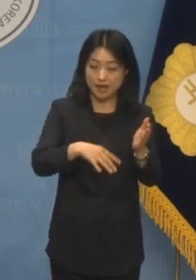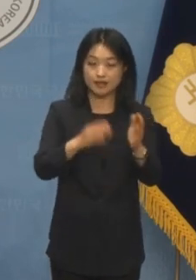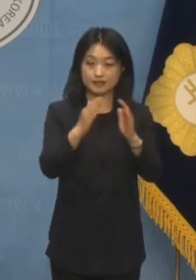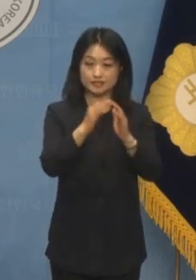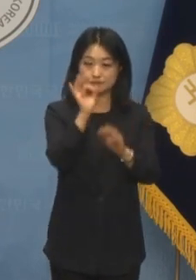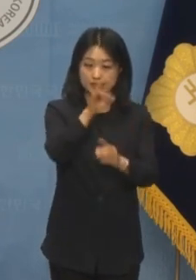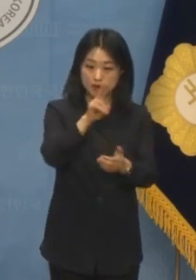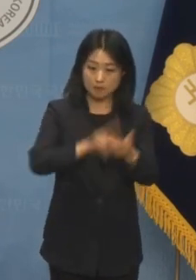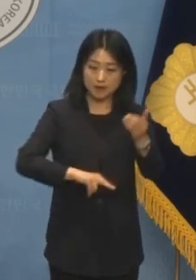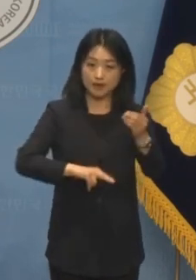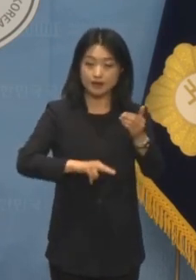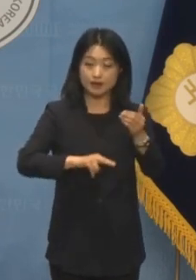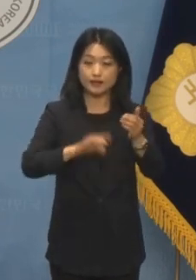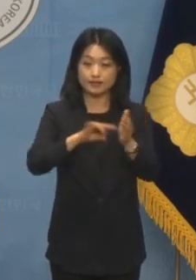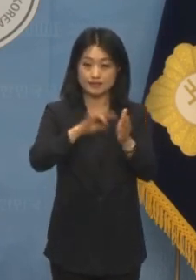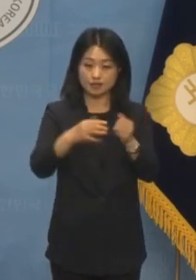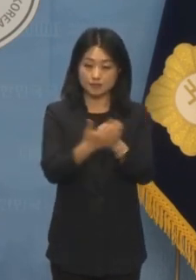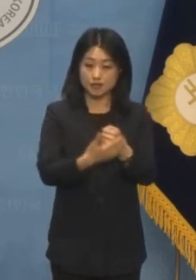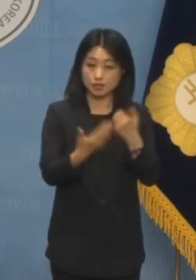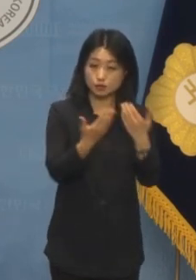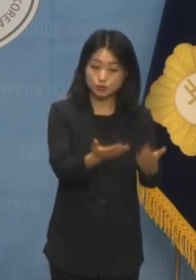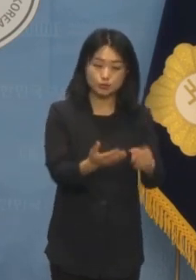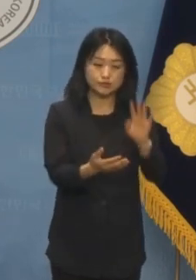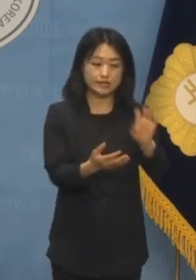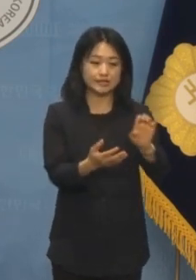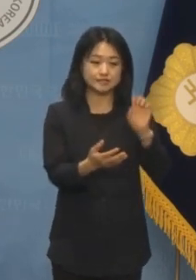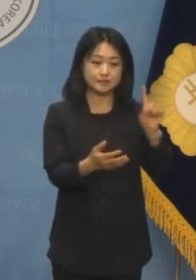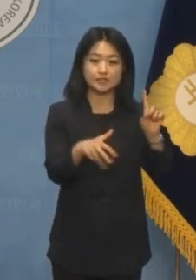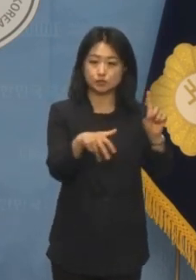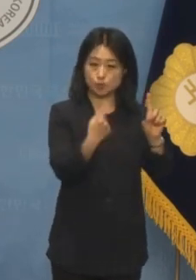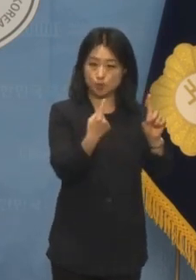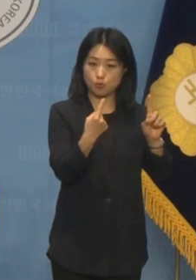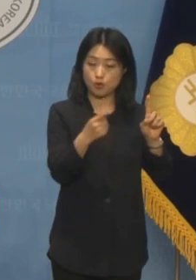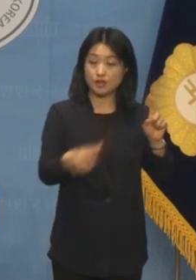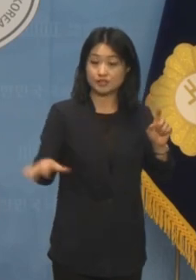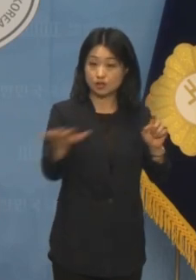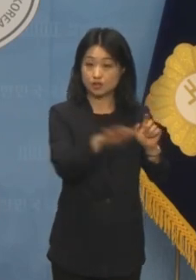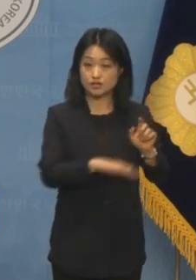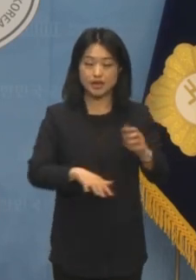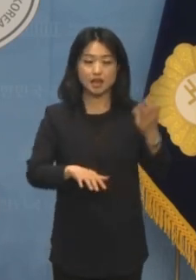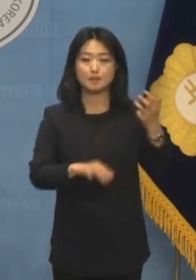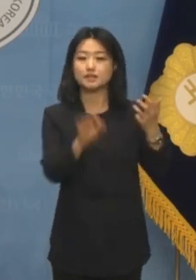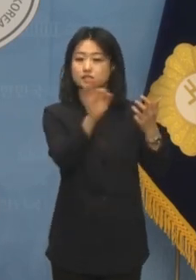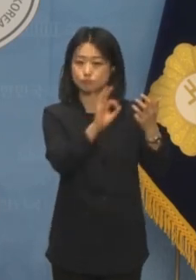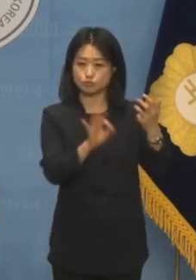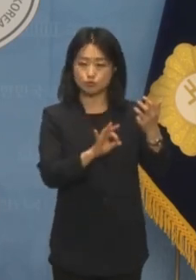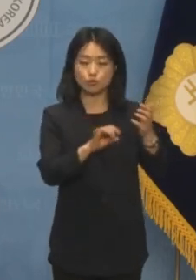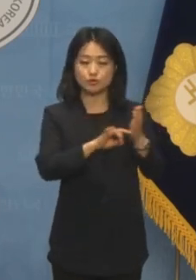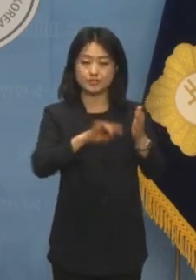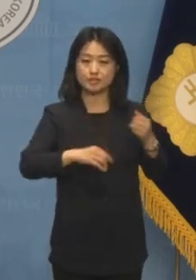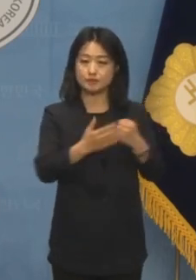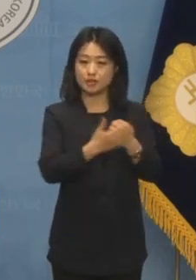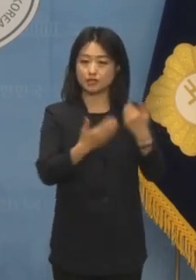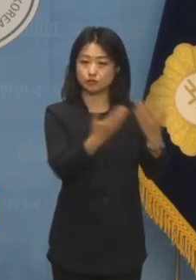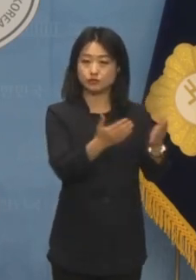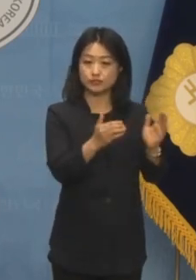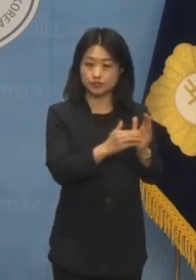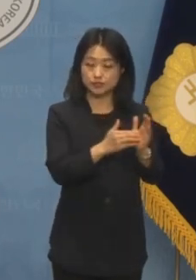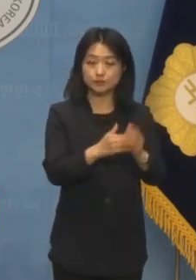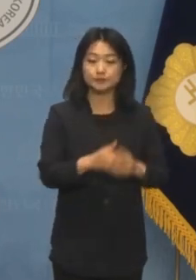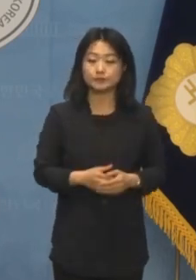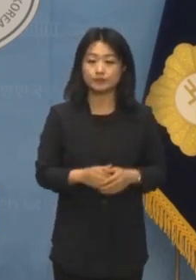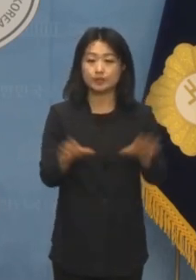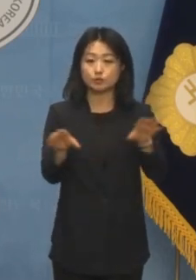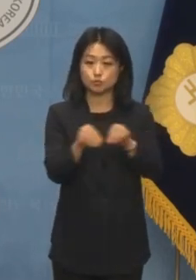양도소득세 감소분만 41조를 넘어 전체 세수 감소의 80%를 차지했습니다. 종부세